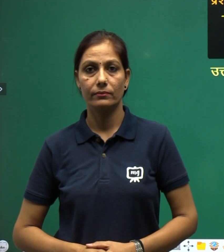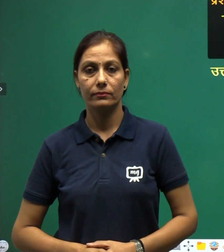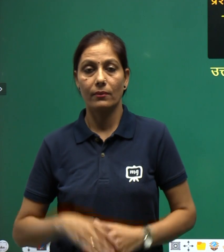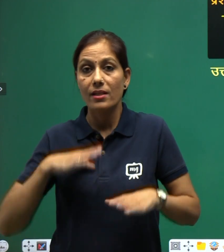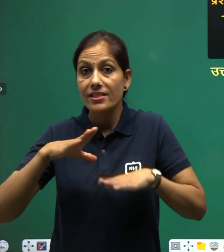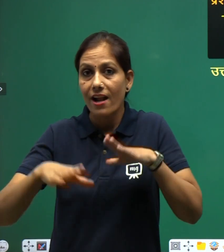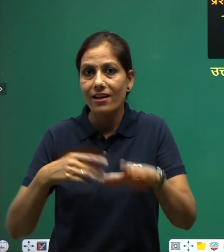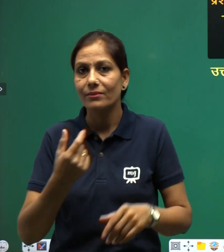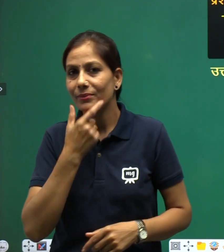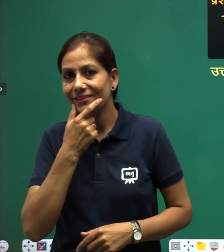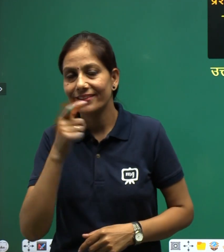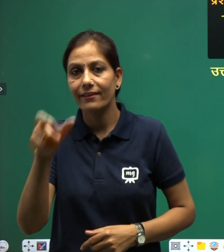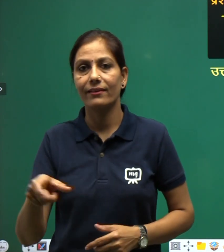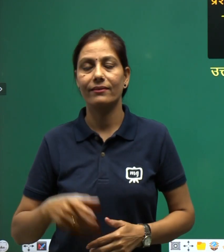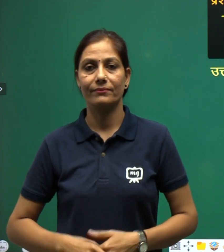चार्ली का